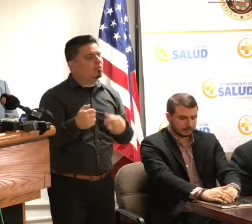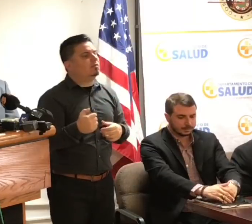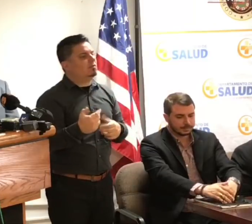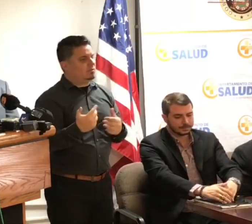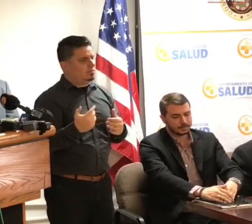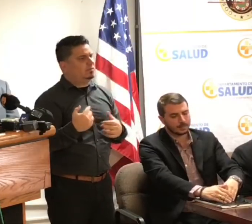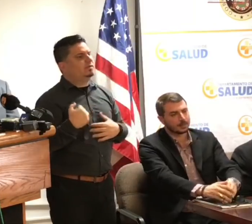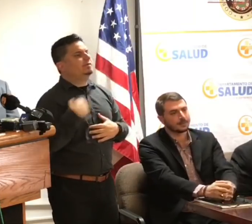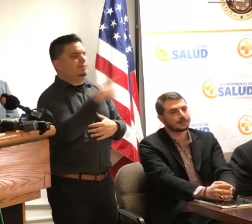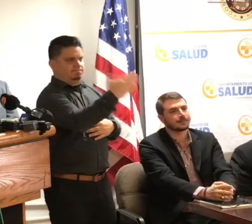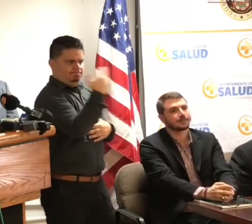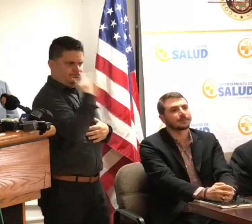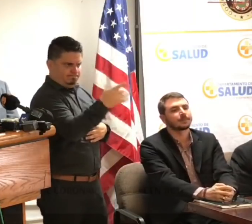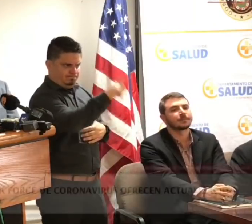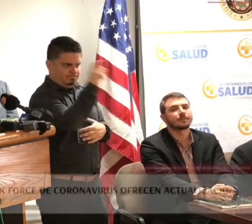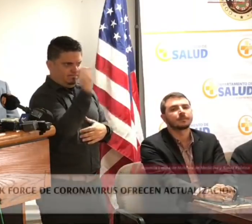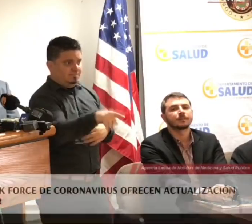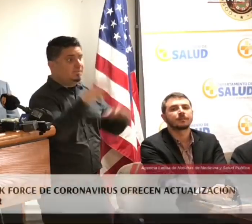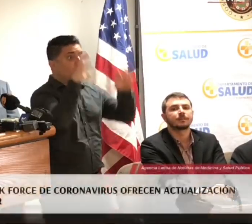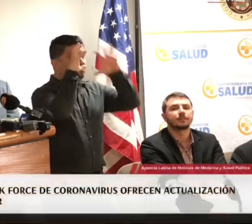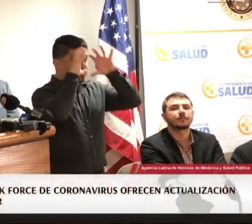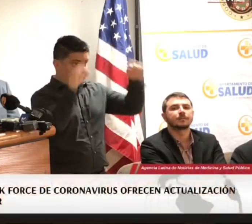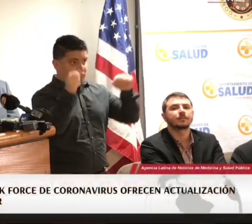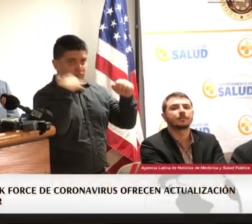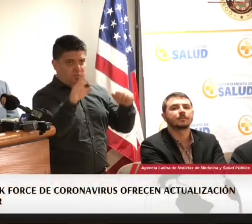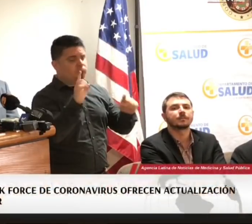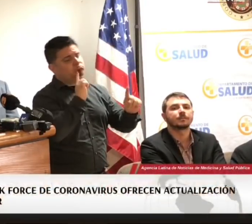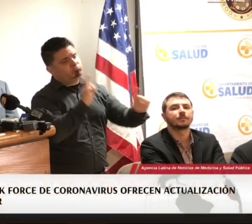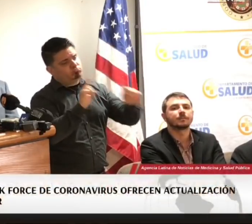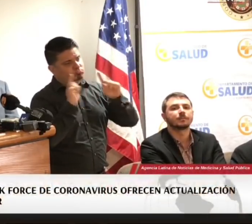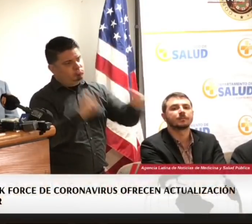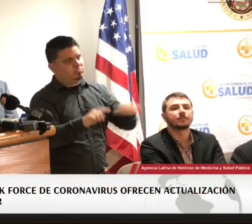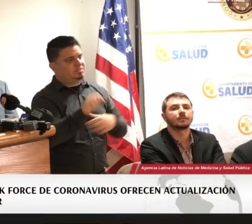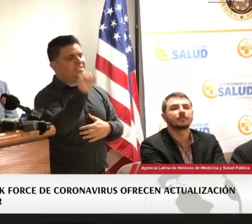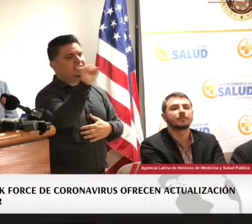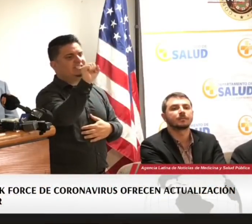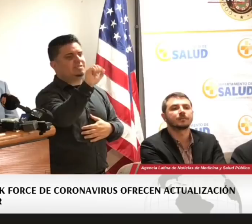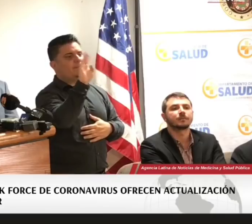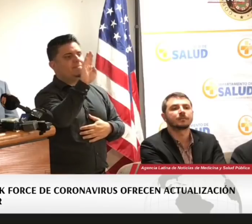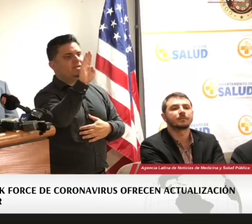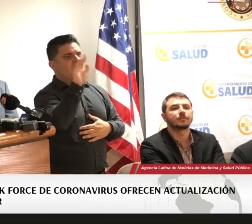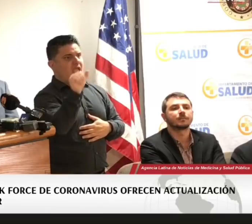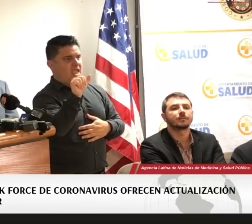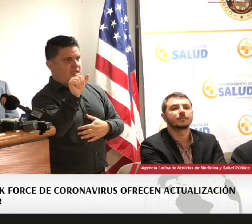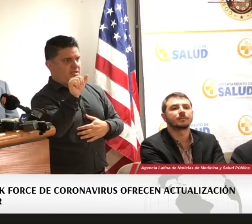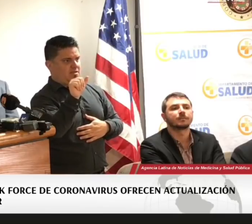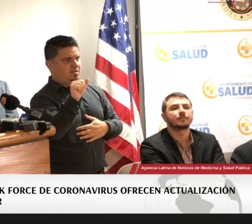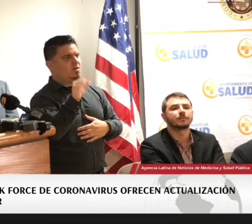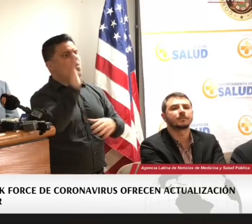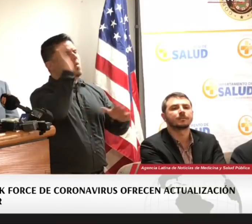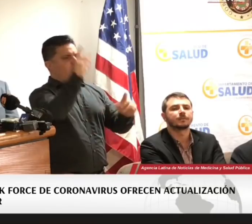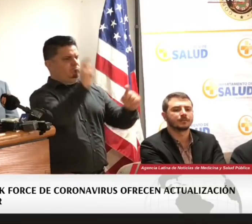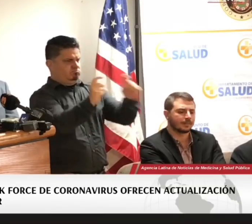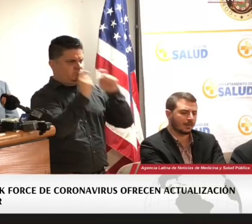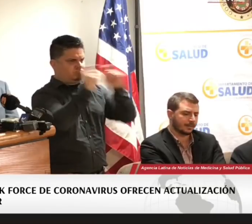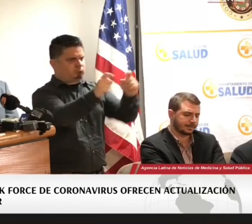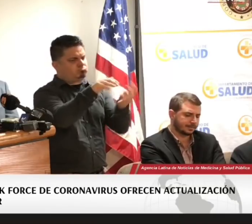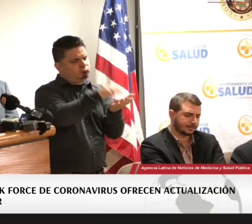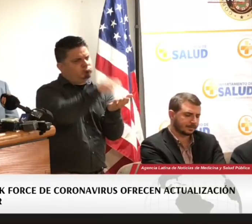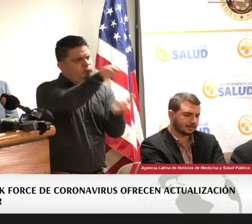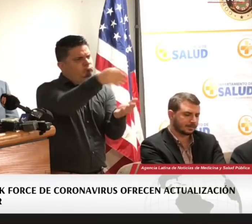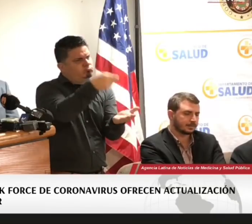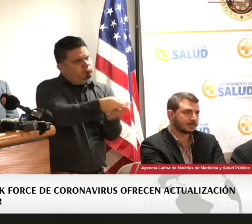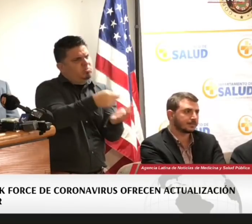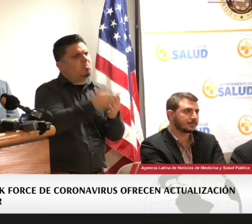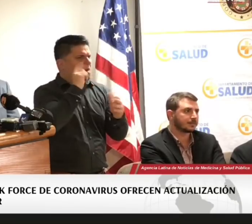el presidente ya designó que a través de Small Business Administration van a haber unas ayudas para estos comercios que puedan demostrar